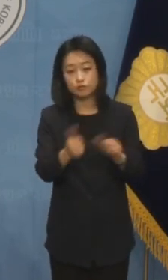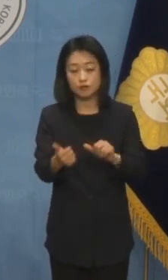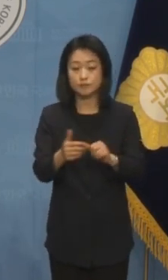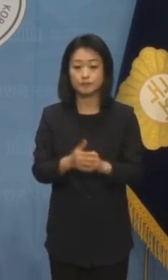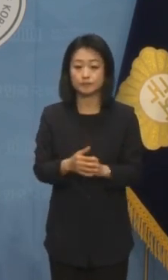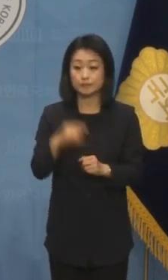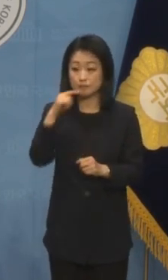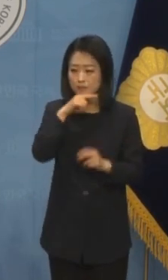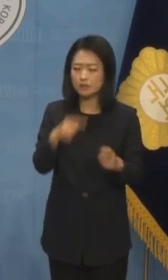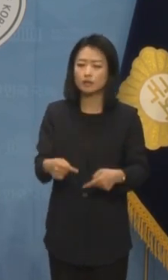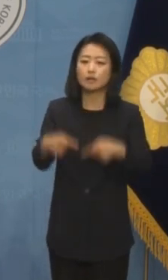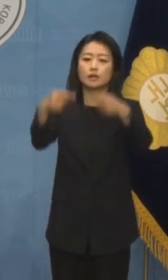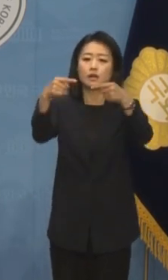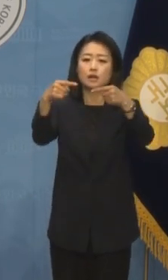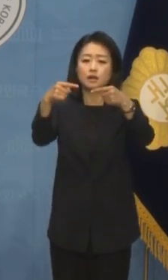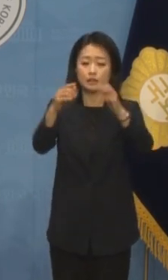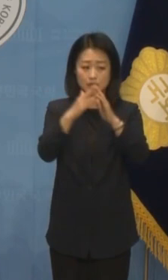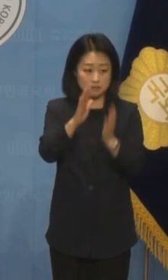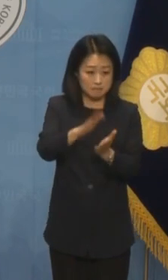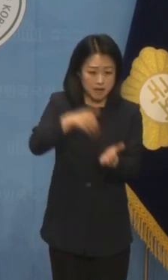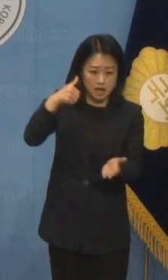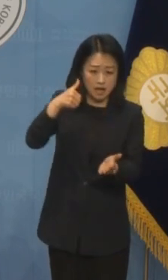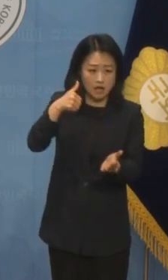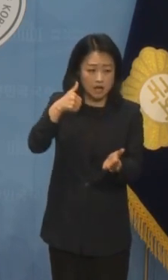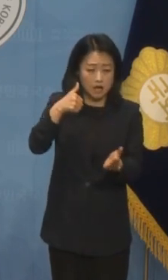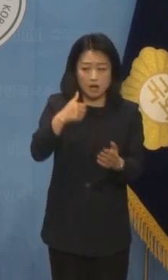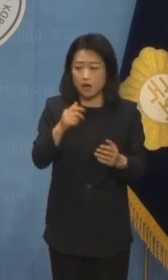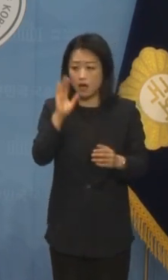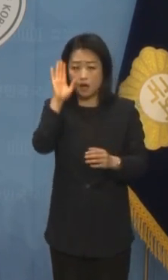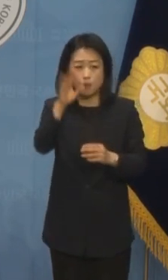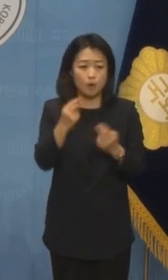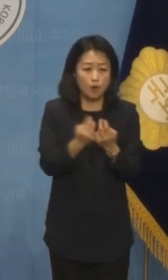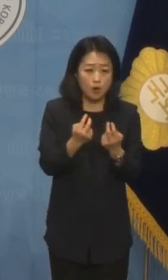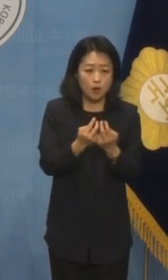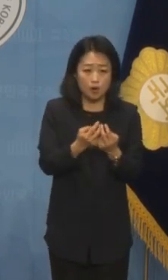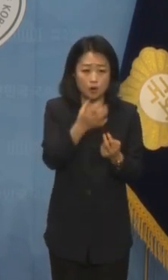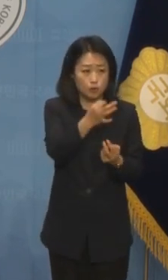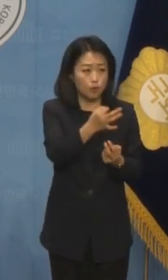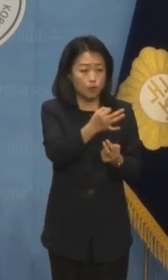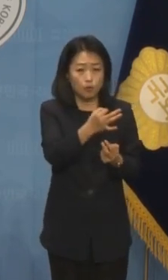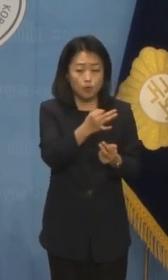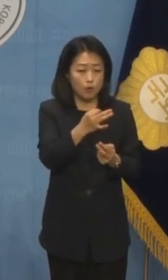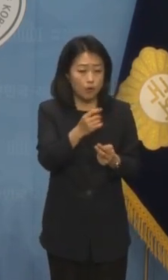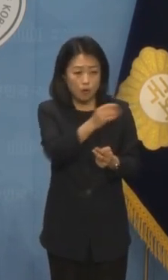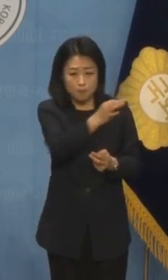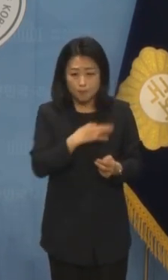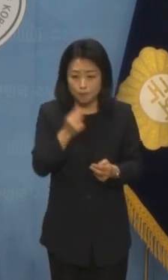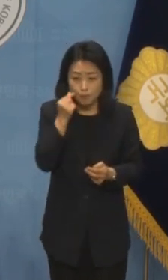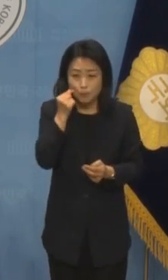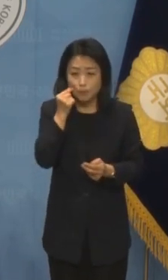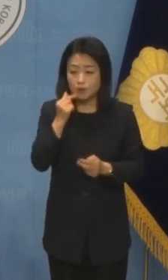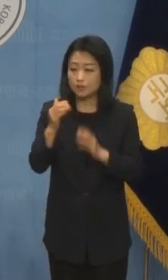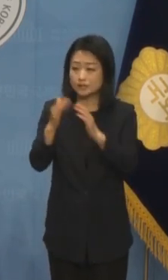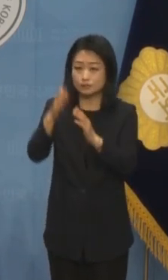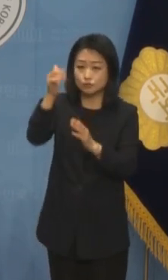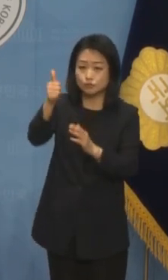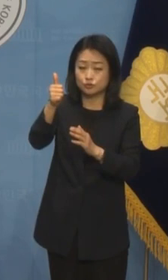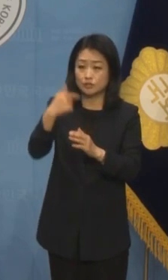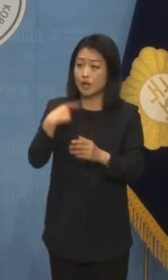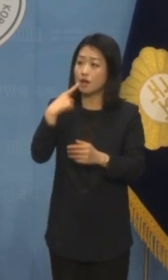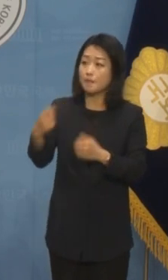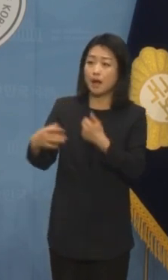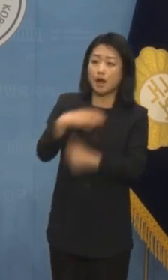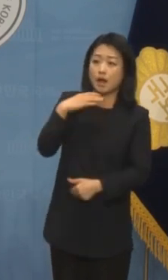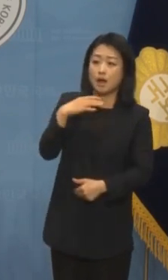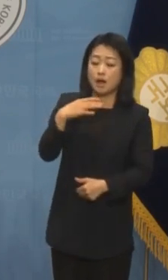거액의 빚더미에 강제 퇴거의 위협에 막막하고 돈을 돌려주지 않고도 임차인을 겁박하는 뻔뻔한